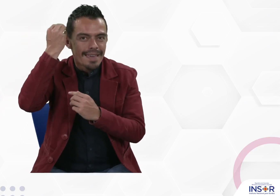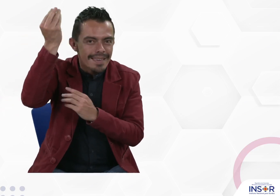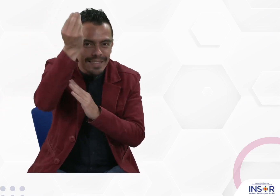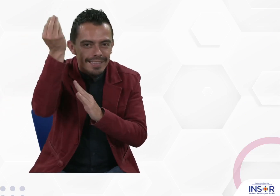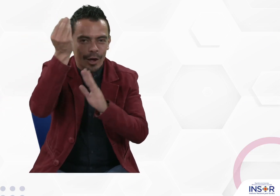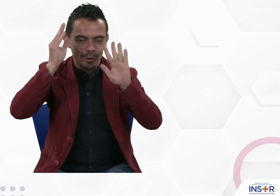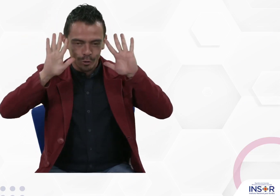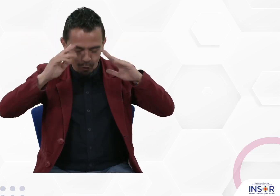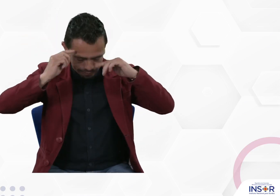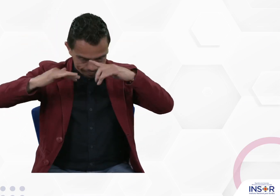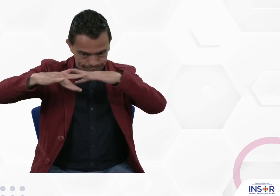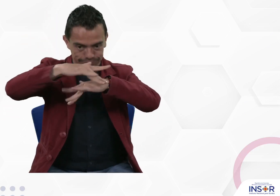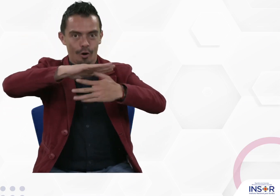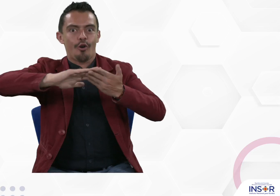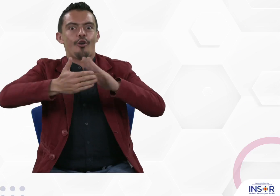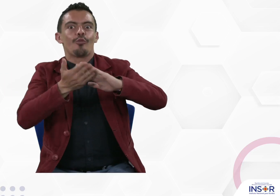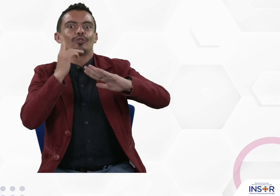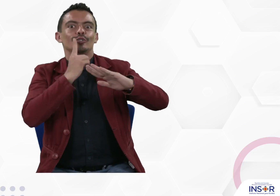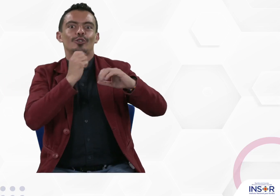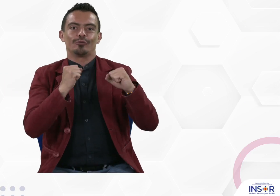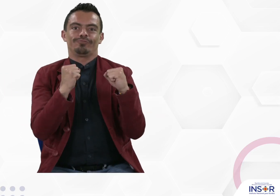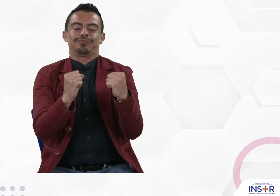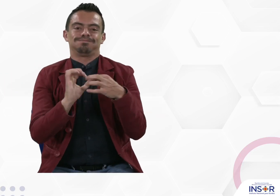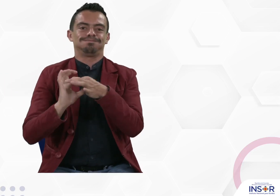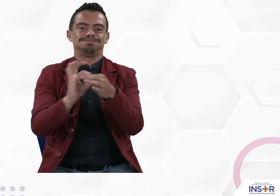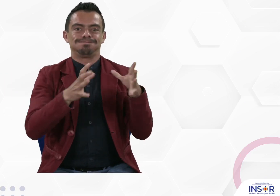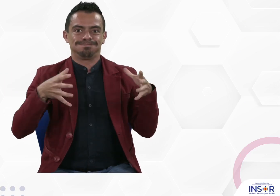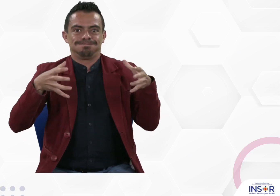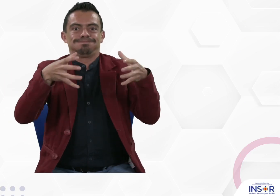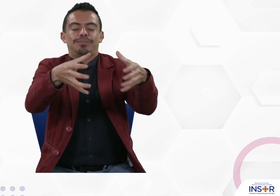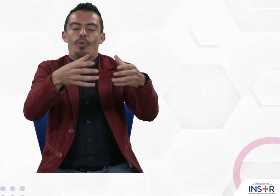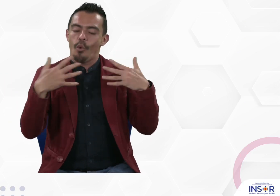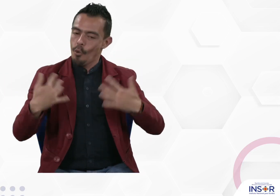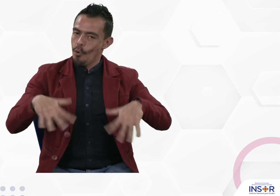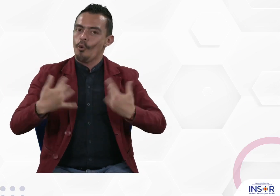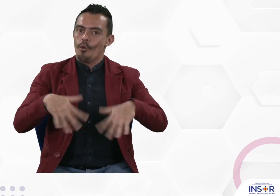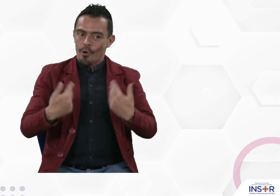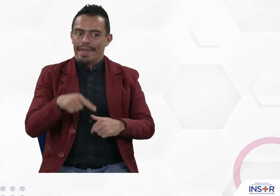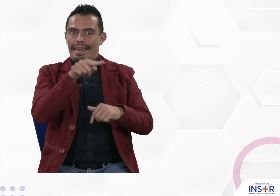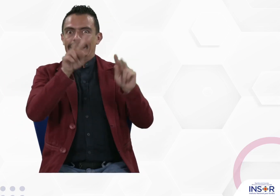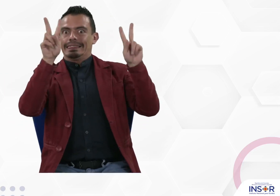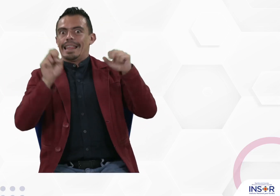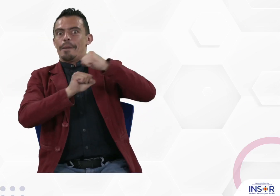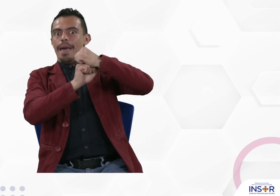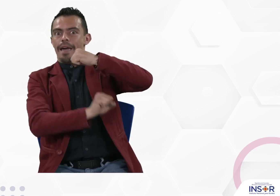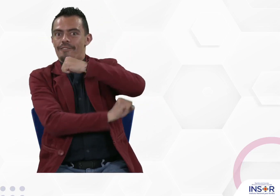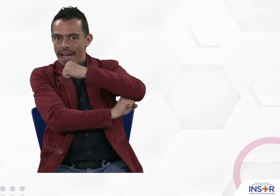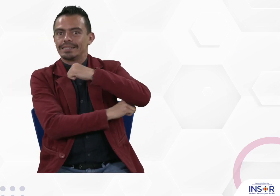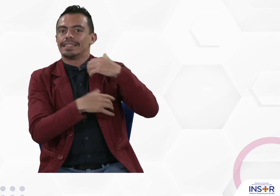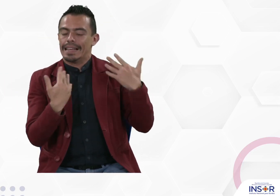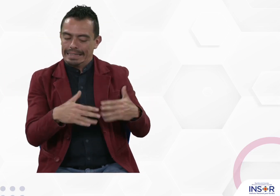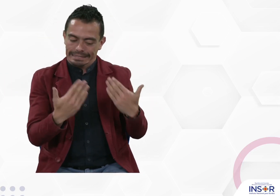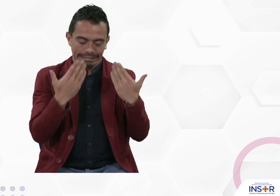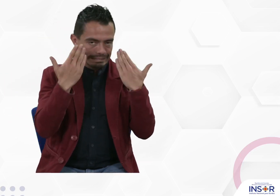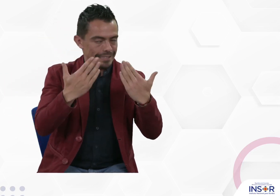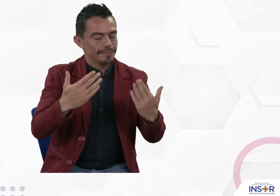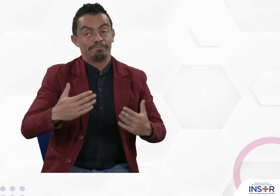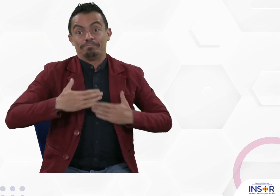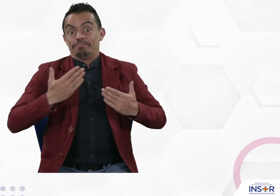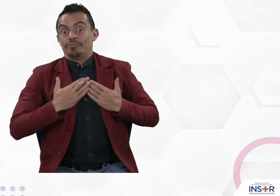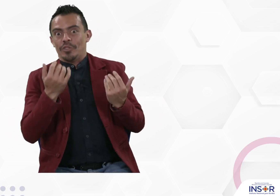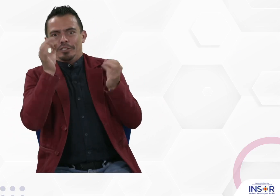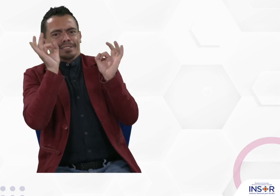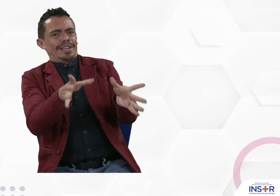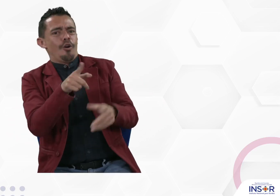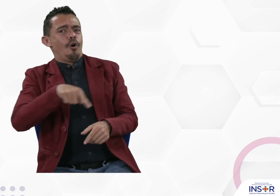pensarnos cómo es el ser sordo y esa ideología que nos reúne y nos agrupa con dicha identidad. Entonces son